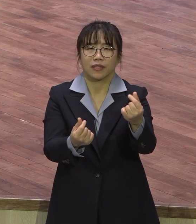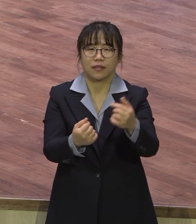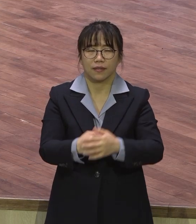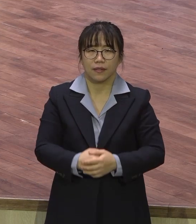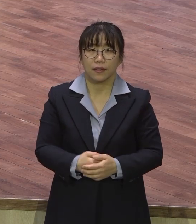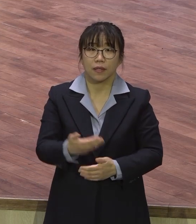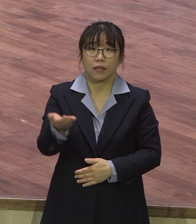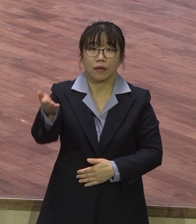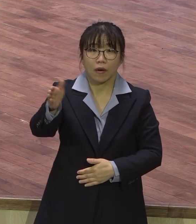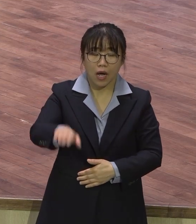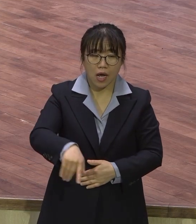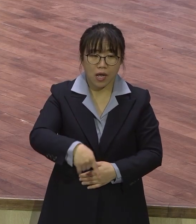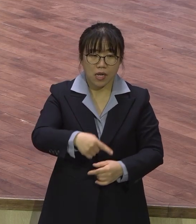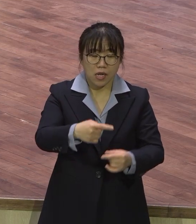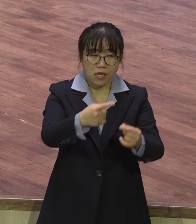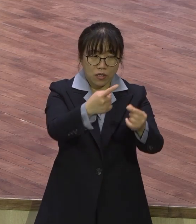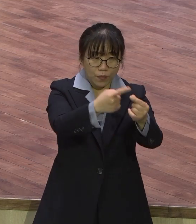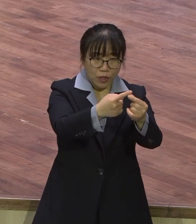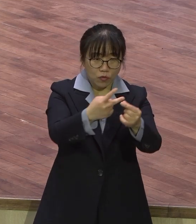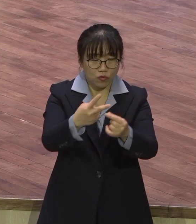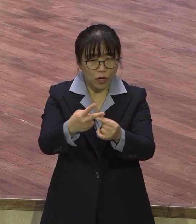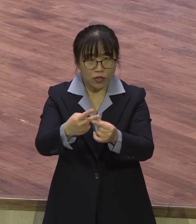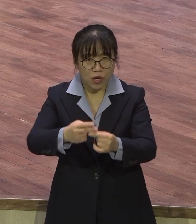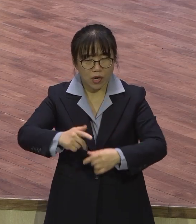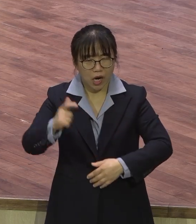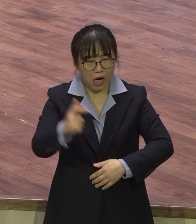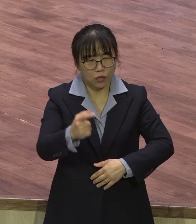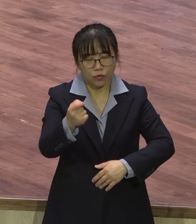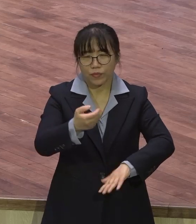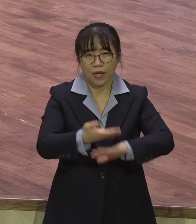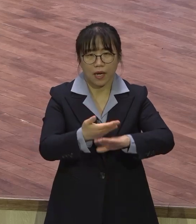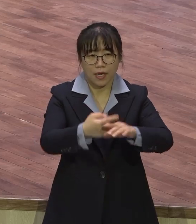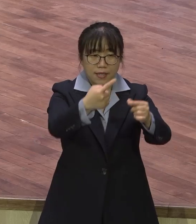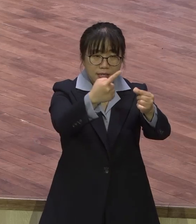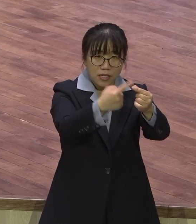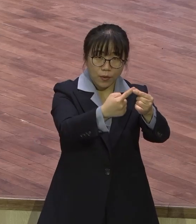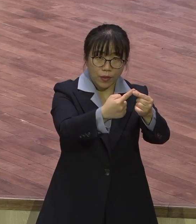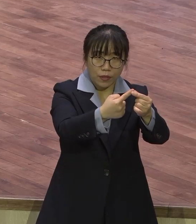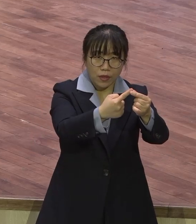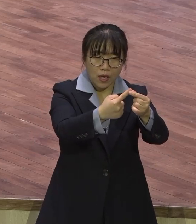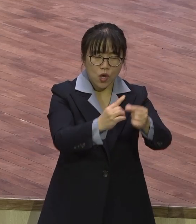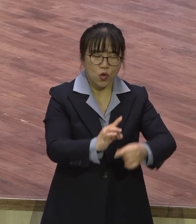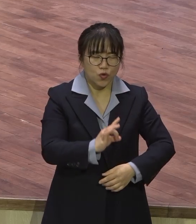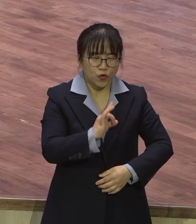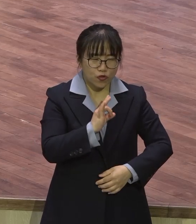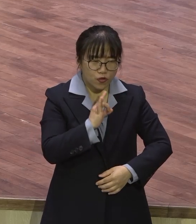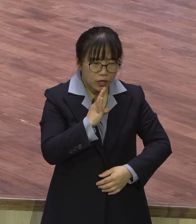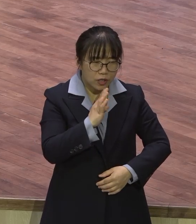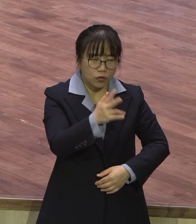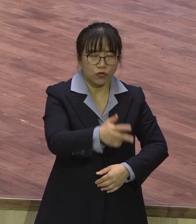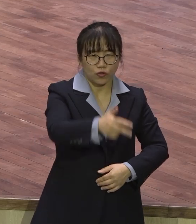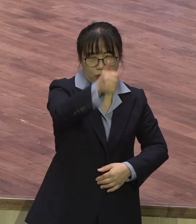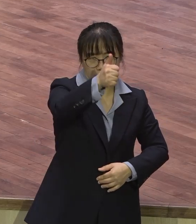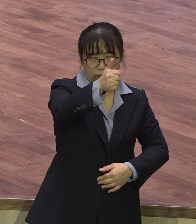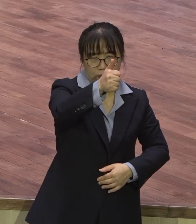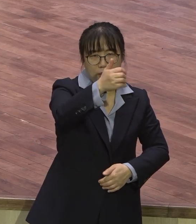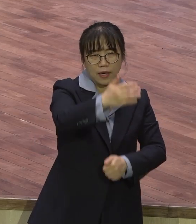계명은요 강조하는 부분이 차이가 있어요 1계명은 우리 인생의 유일한 주인은